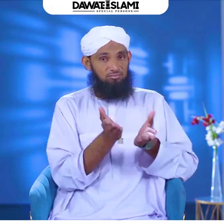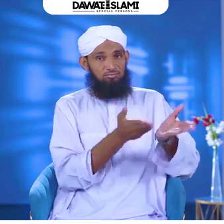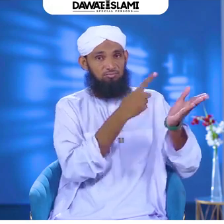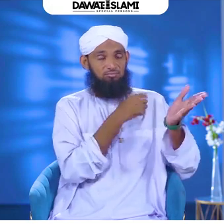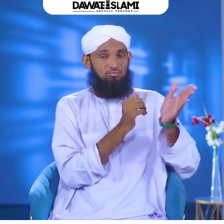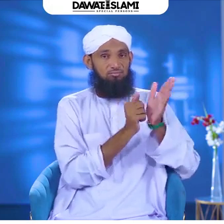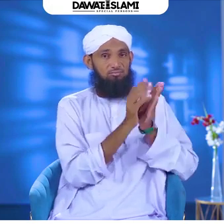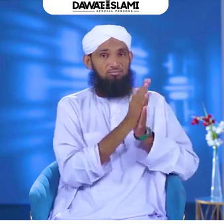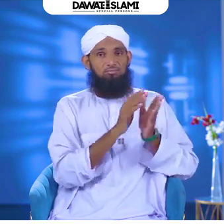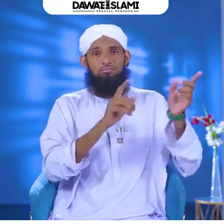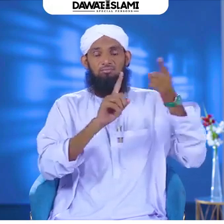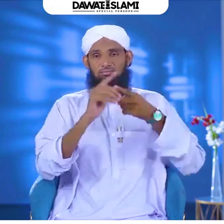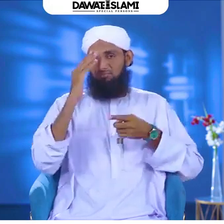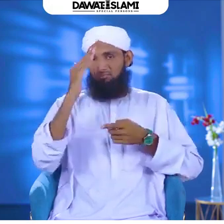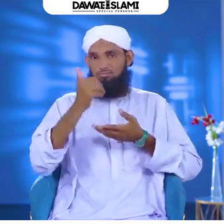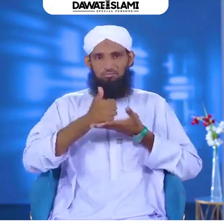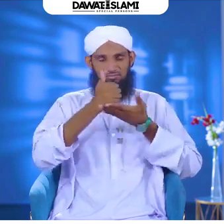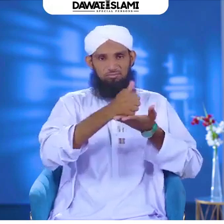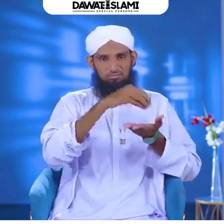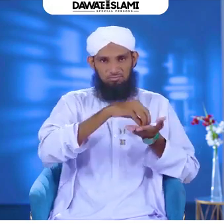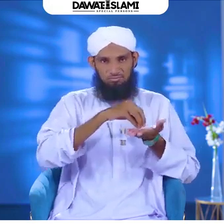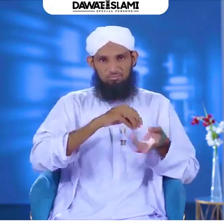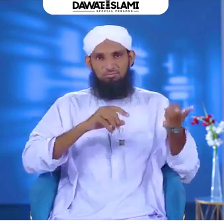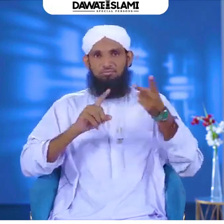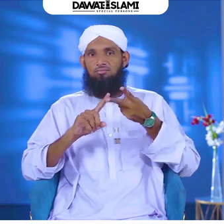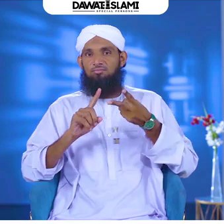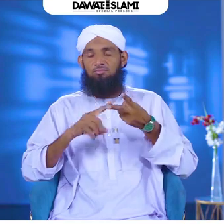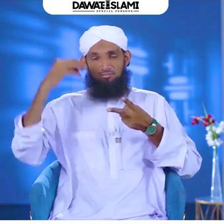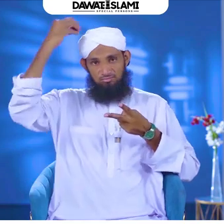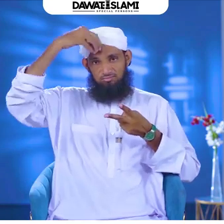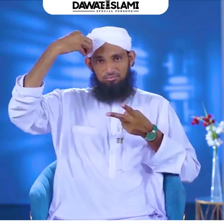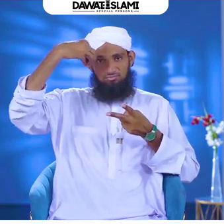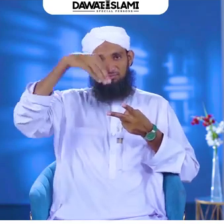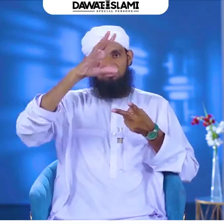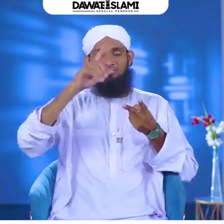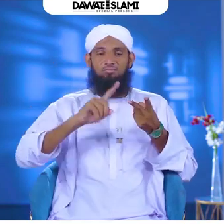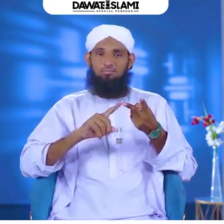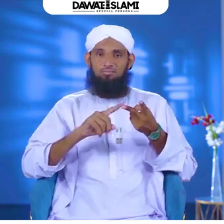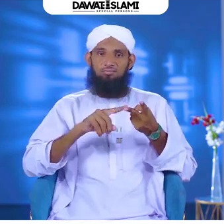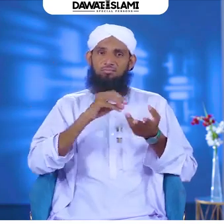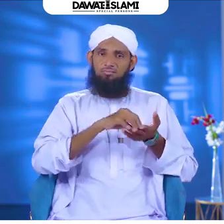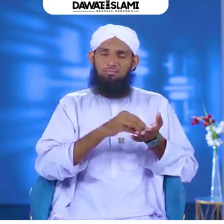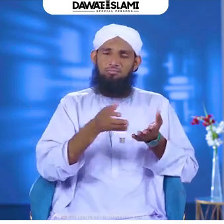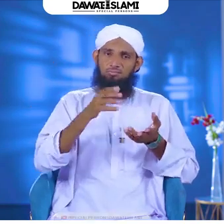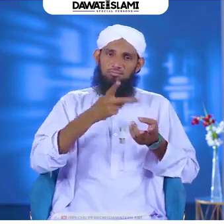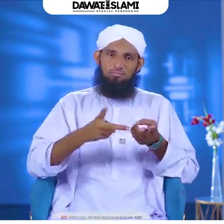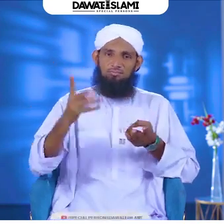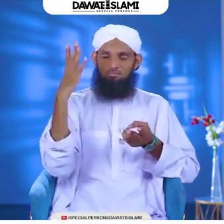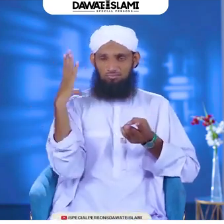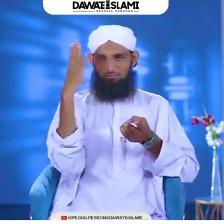به، علم ہوتا ہے جس سے فائدہ اٹھایا جاتا ہے، یا وہ صدقہ ہوتا ہے جو صدقہ جاریہ ہوتا ہے، وہ بعد میں اس کا ثواب پہنچتا رہتا ہے،